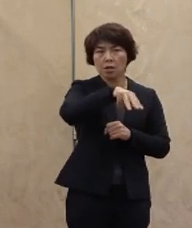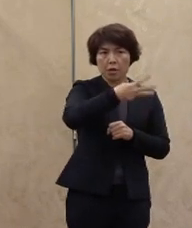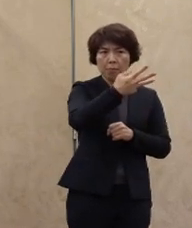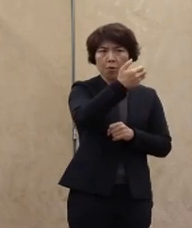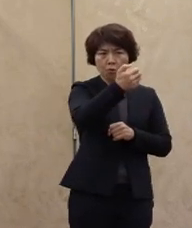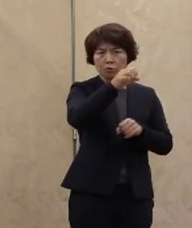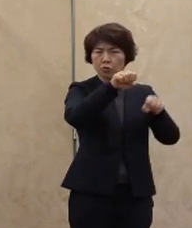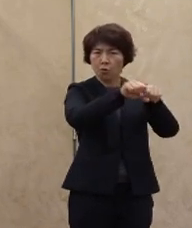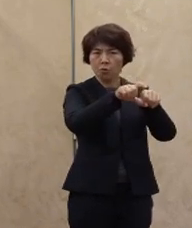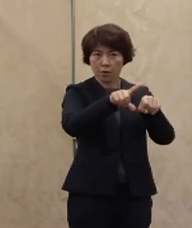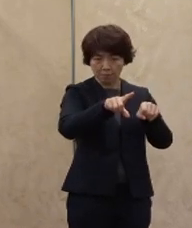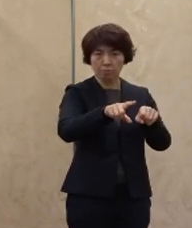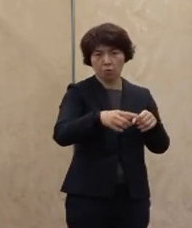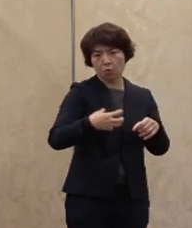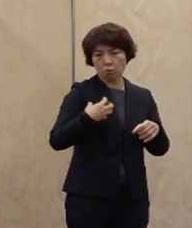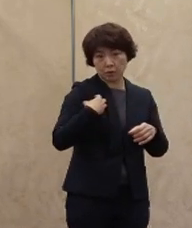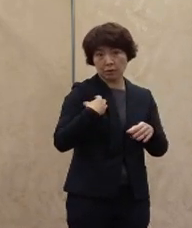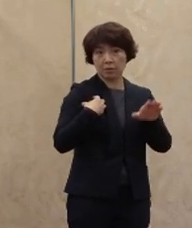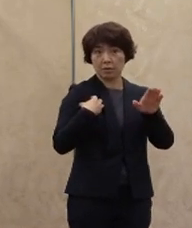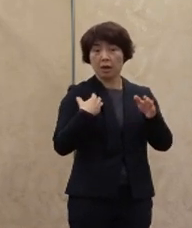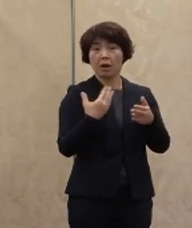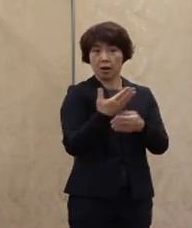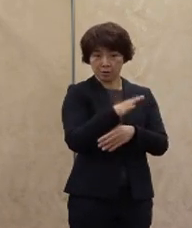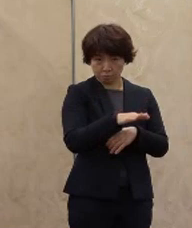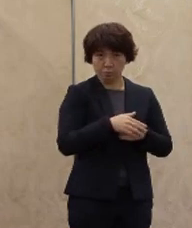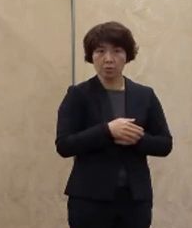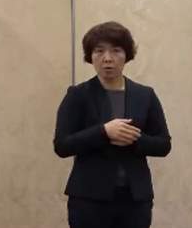億円の大阪府の負担となったら、